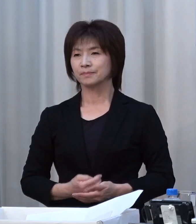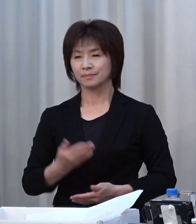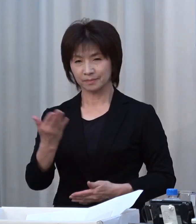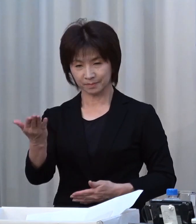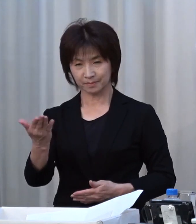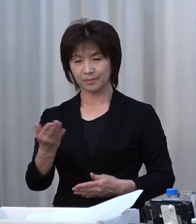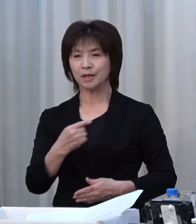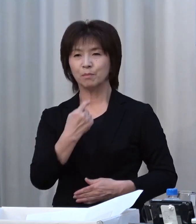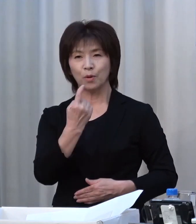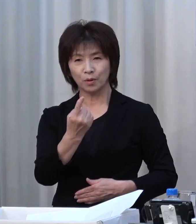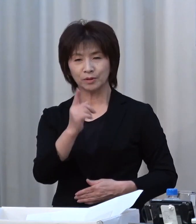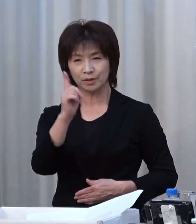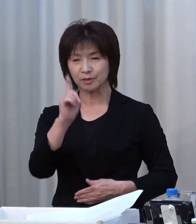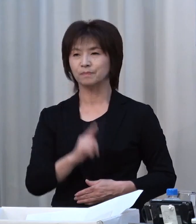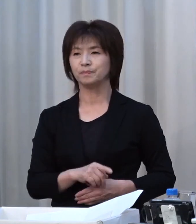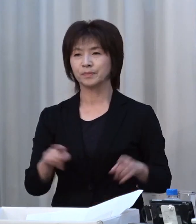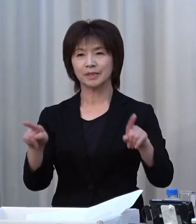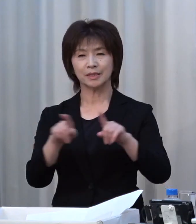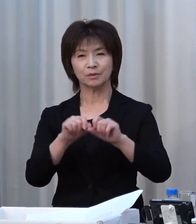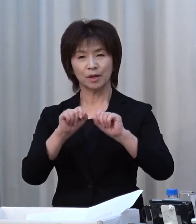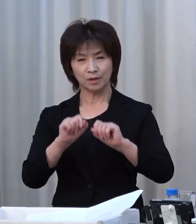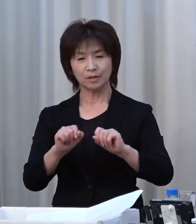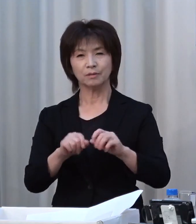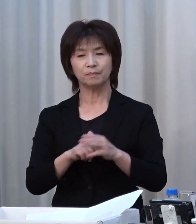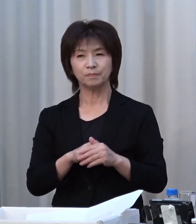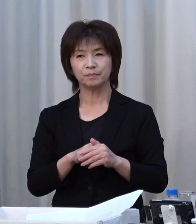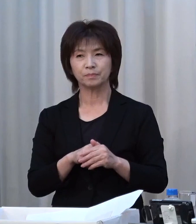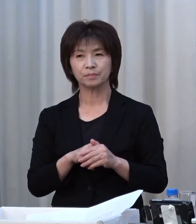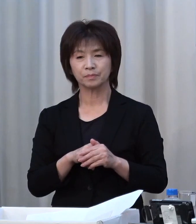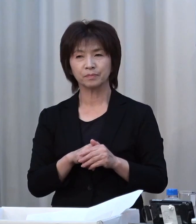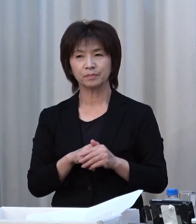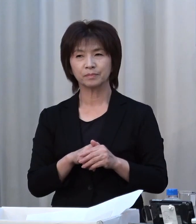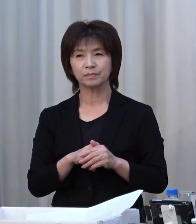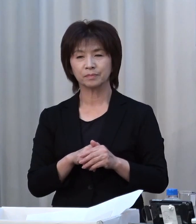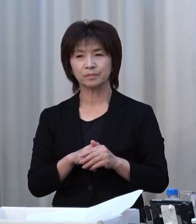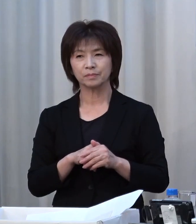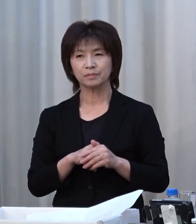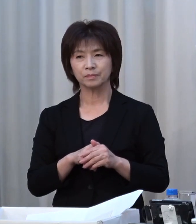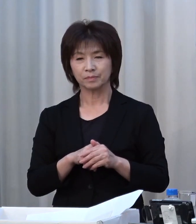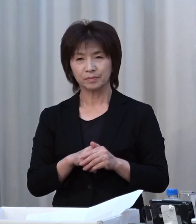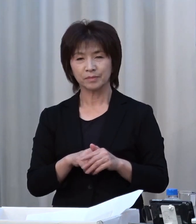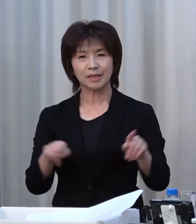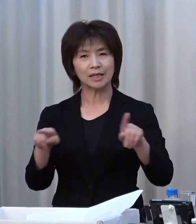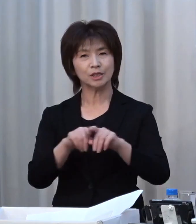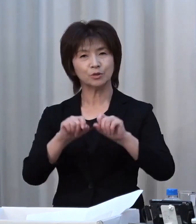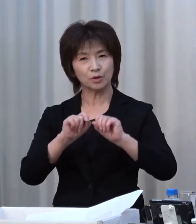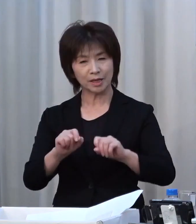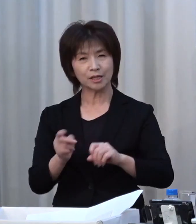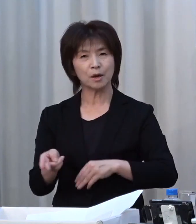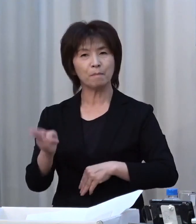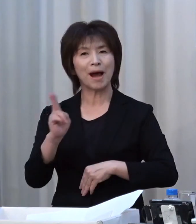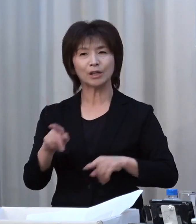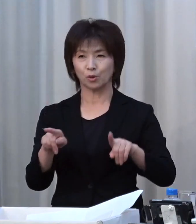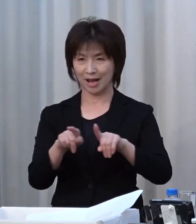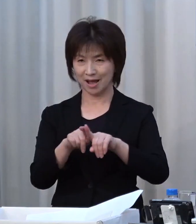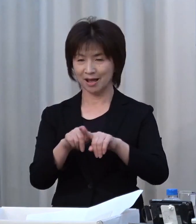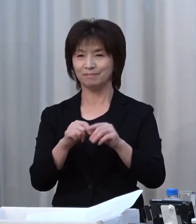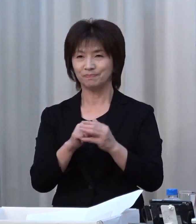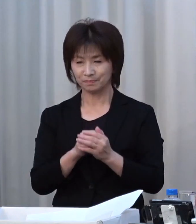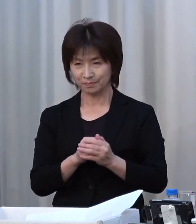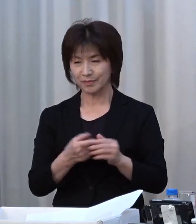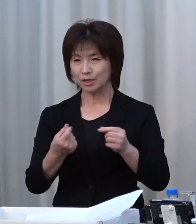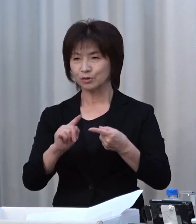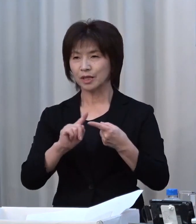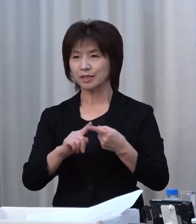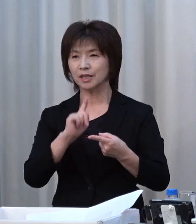もう一点、一緒にやっていくですね、パートナーさんあると思うんですけれども、具体的にパートナーの事業者さんあると思うんですけれども、具